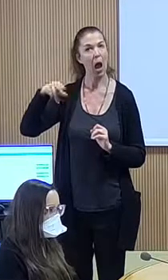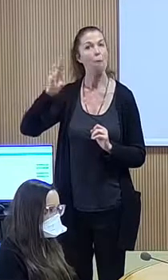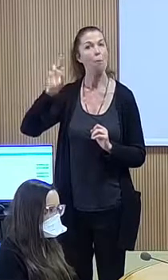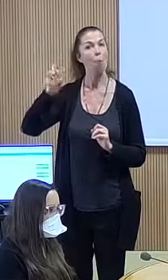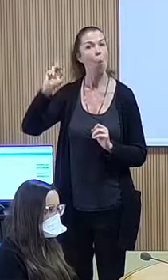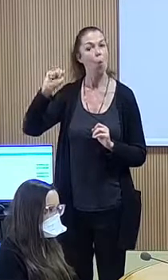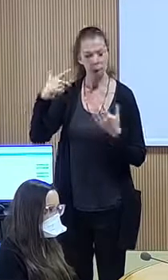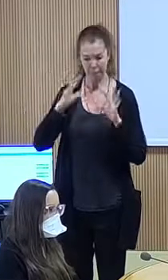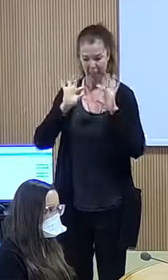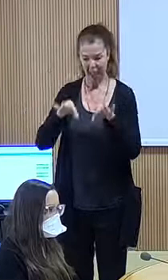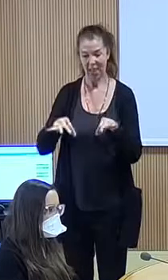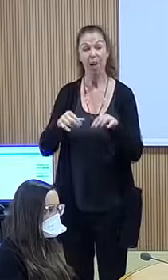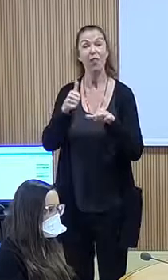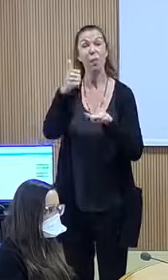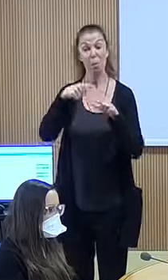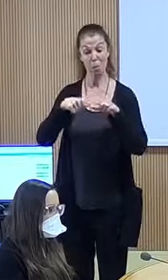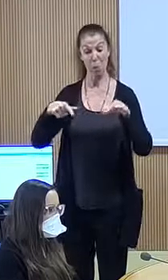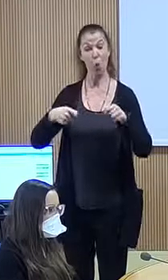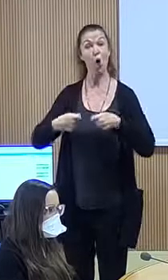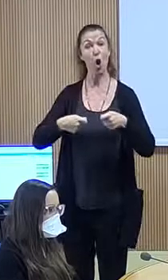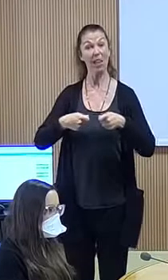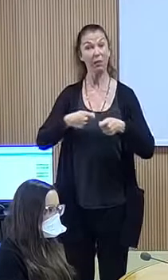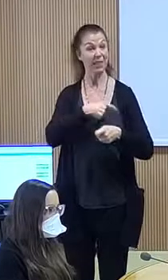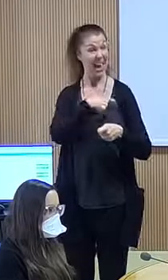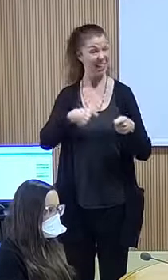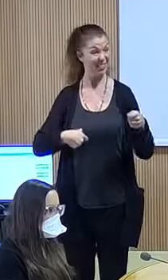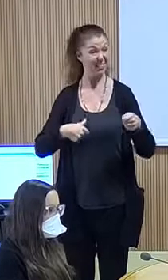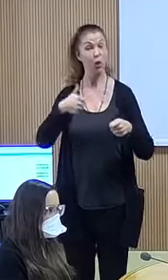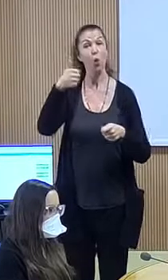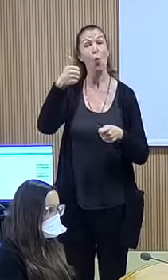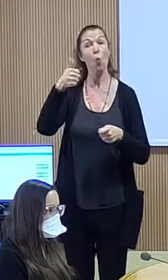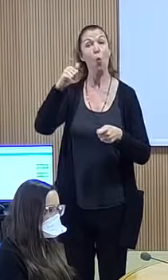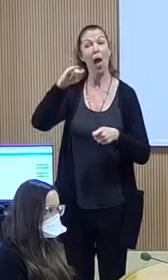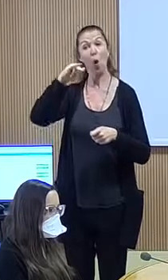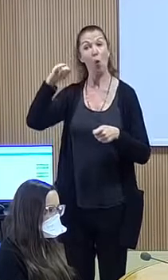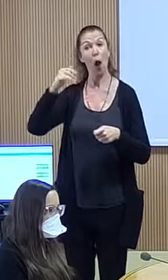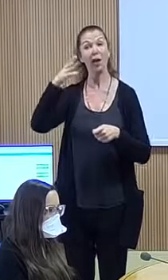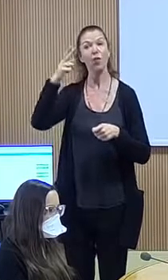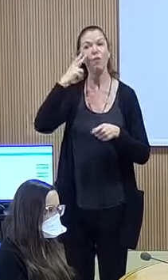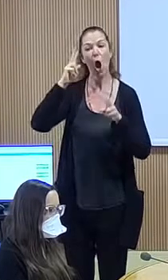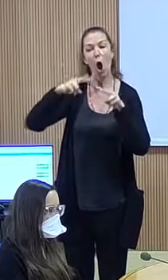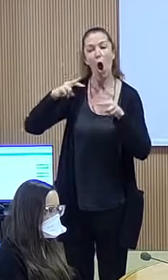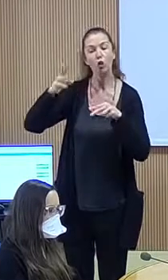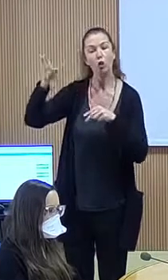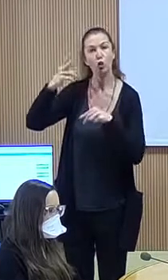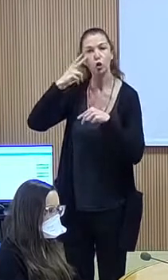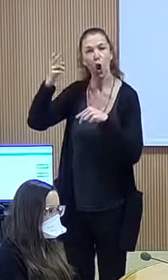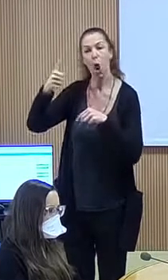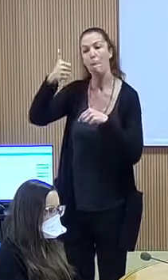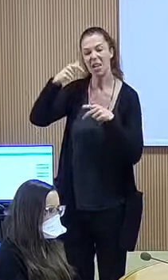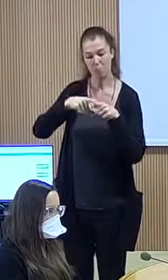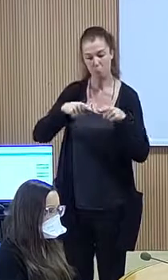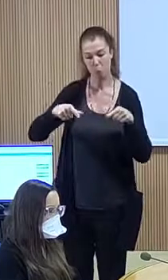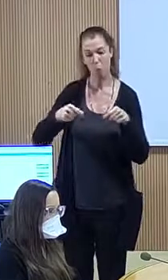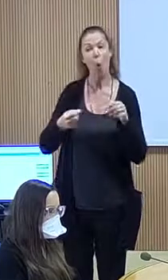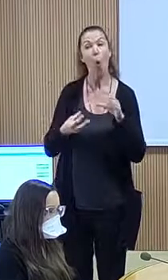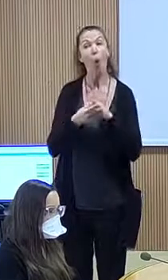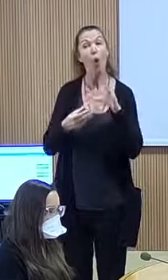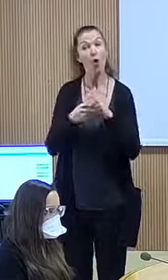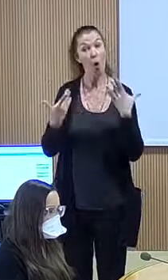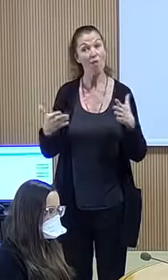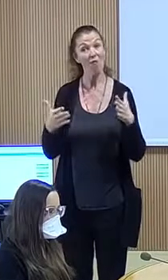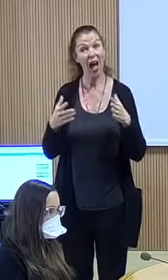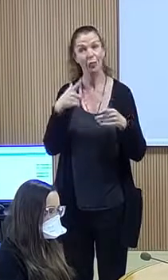il sindaco adesso al 14 va voi sopralluogo a vedere i primi buoni che verranno distribuiti domani